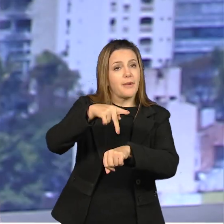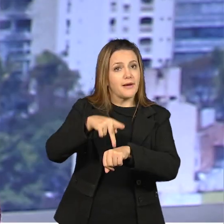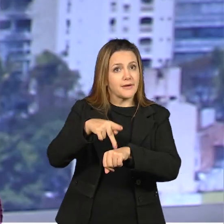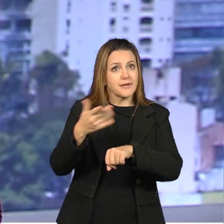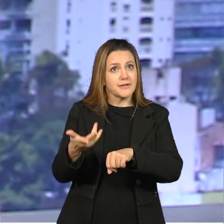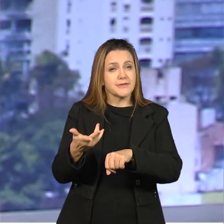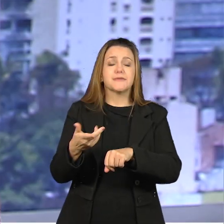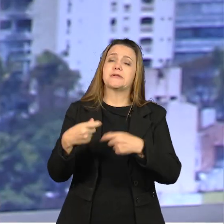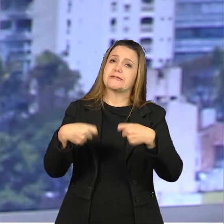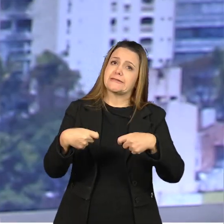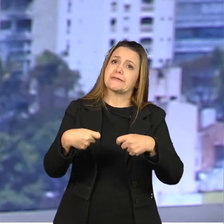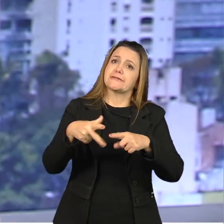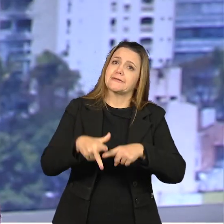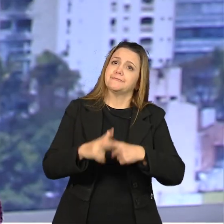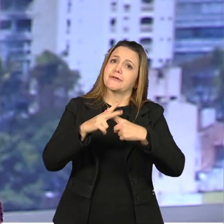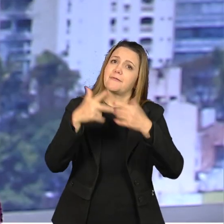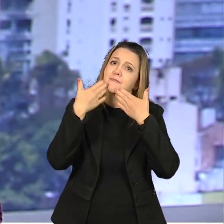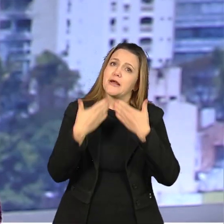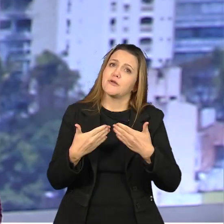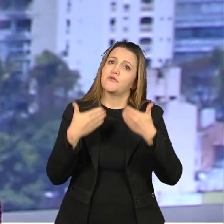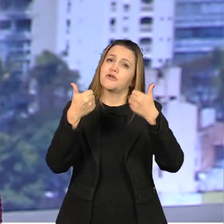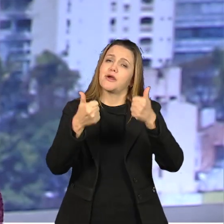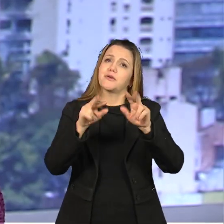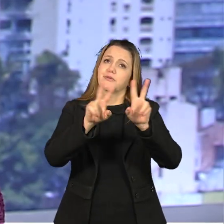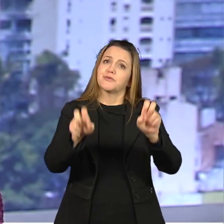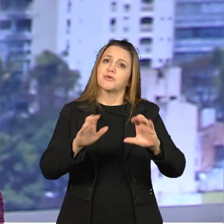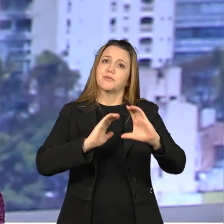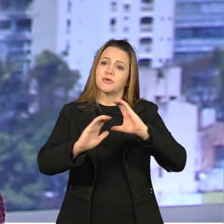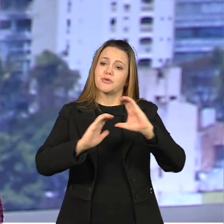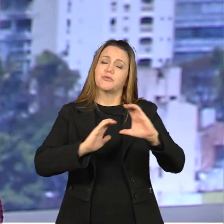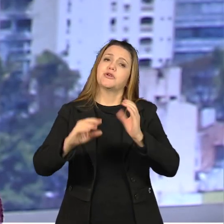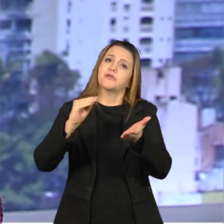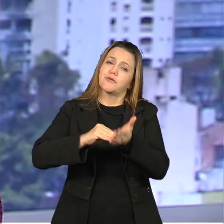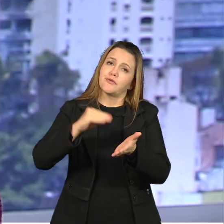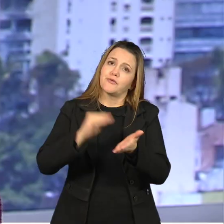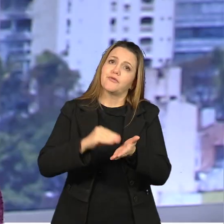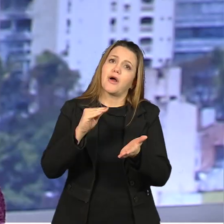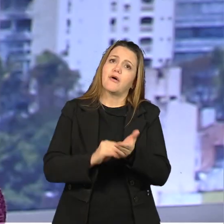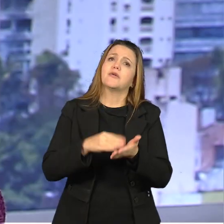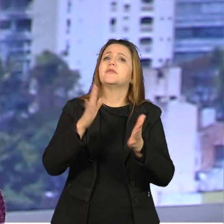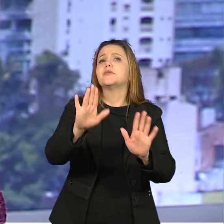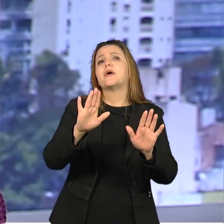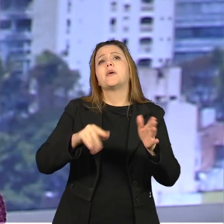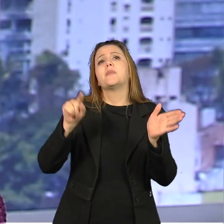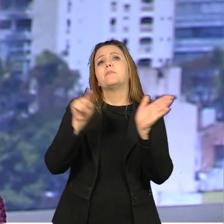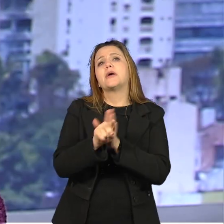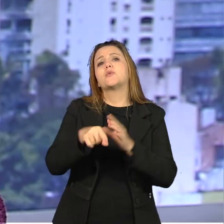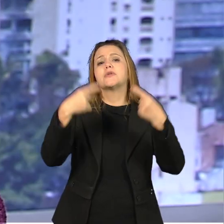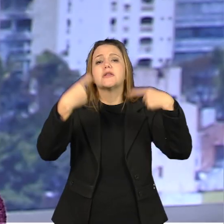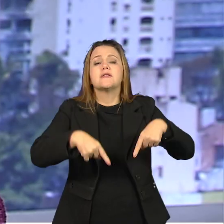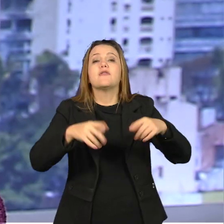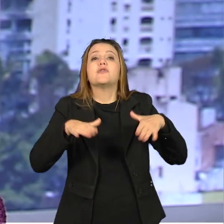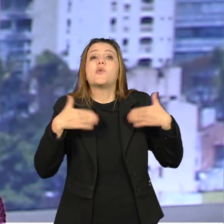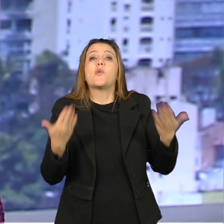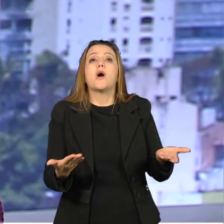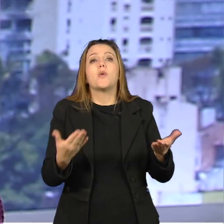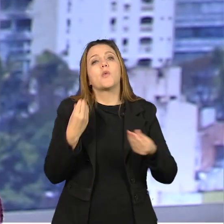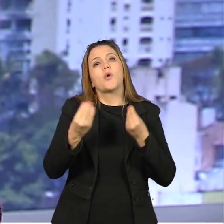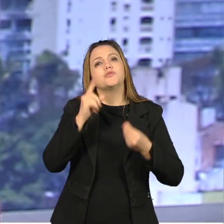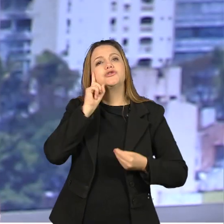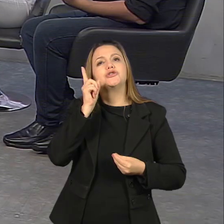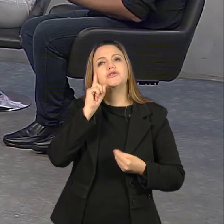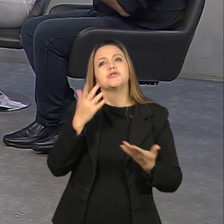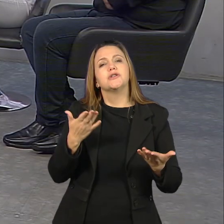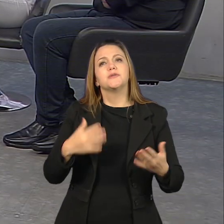ainda há muito para melhorar com relação a essa comunicação. Quais são os maiores desafios e como é o seu dia a